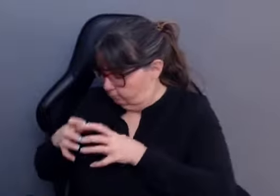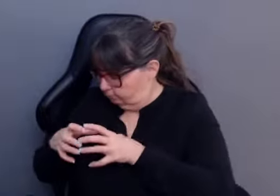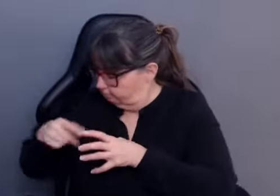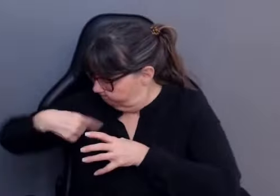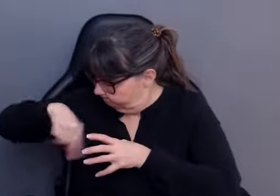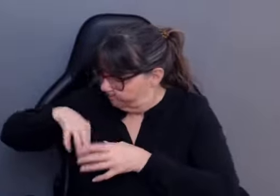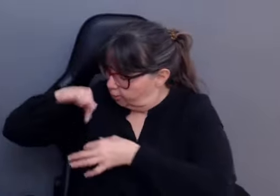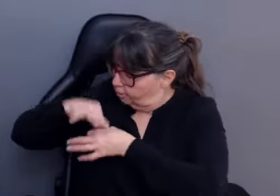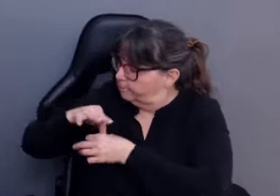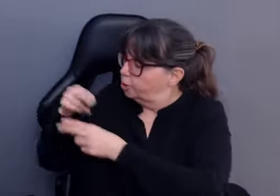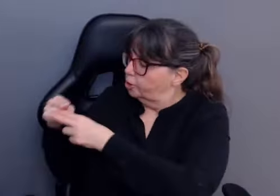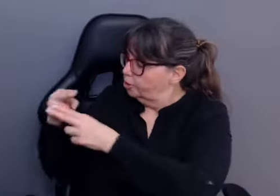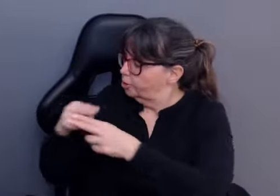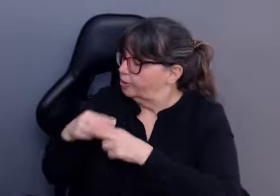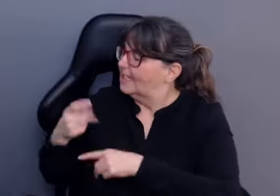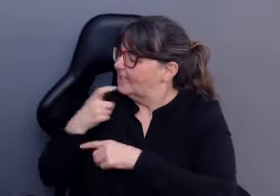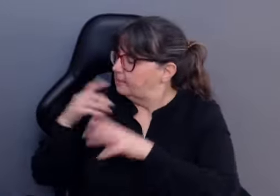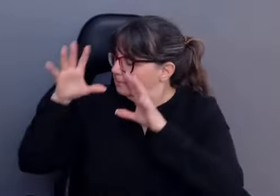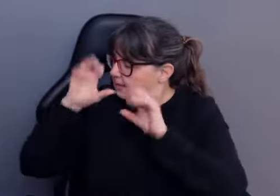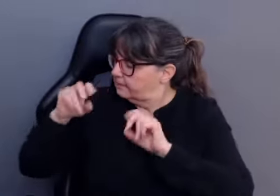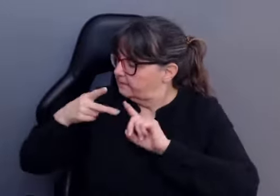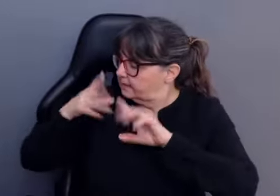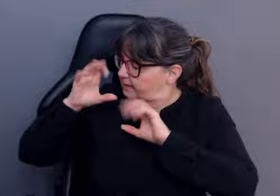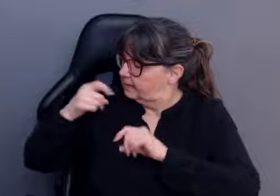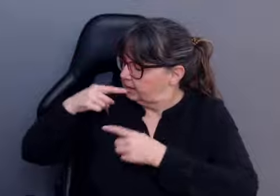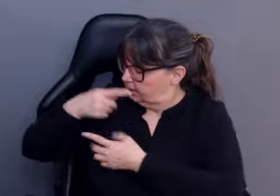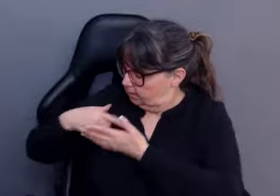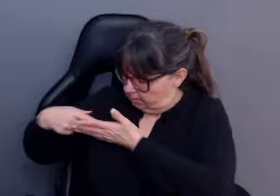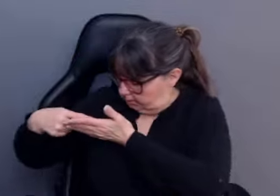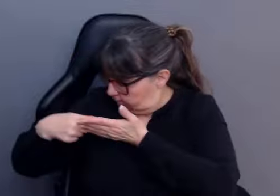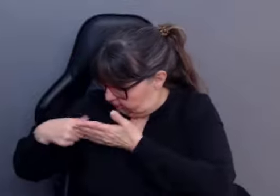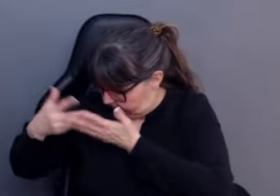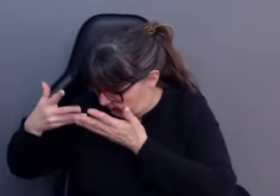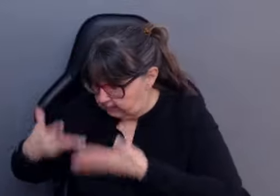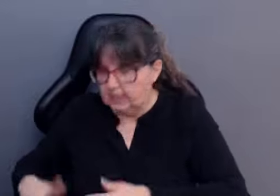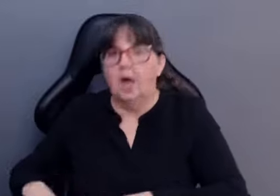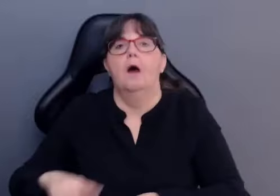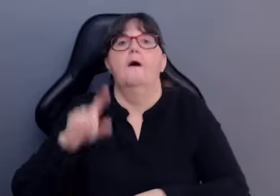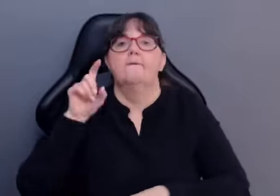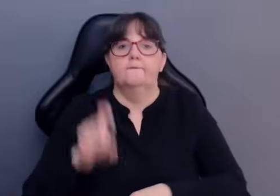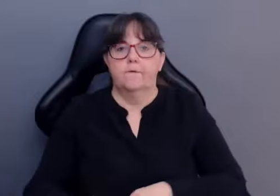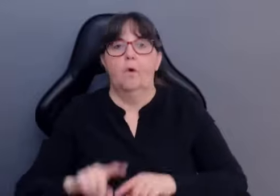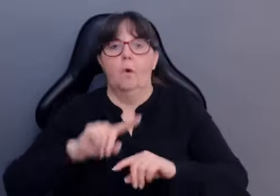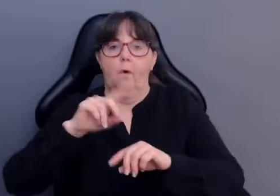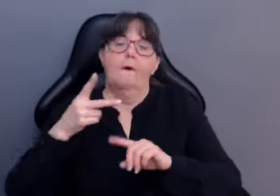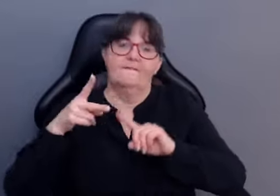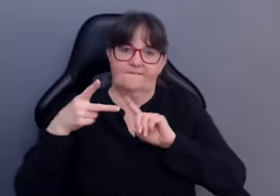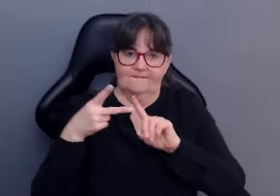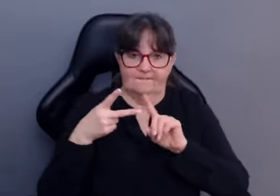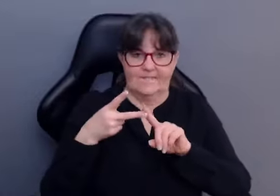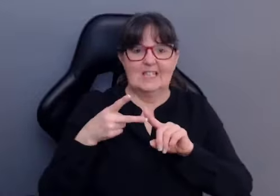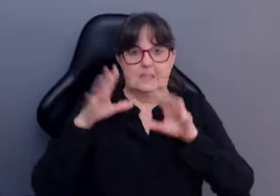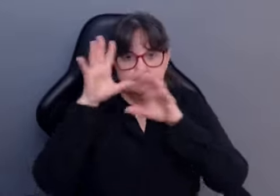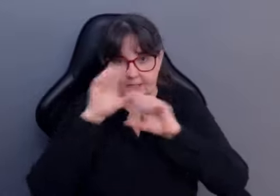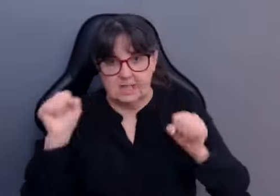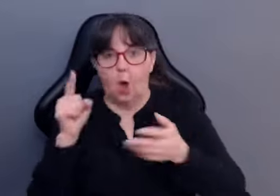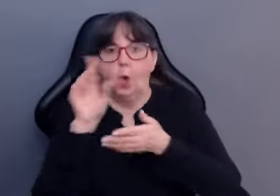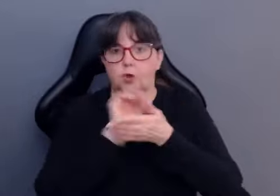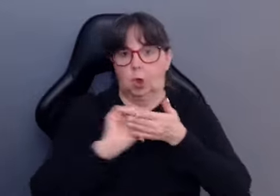ou nommer les officiers de l'organisme, soit un vice-président, un secrétaire, un